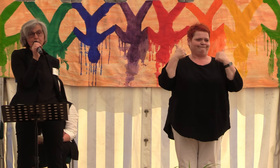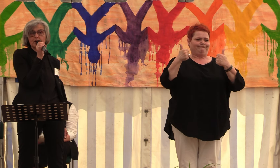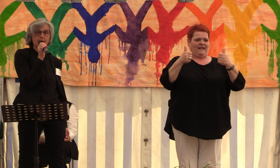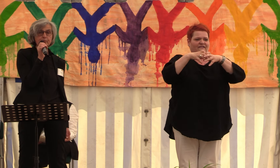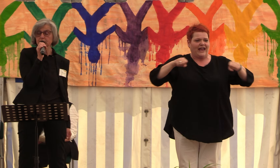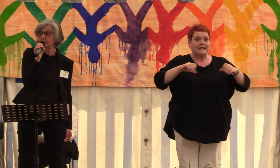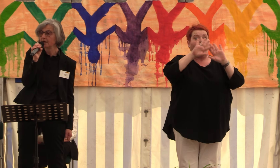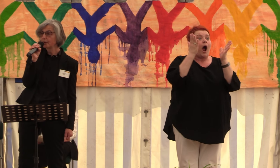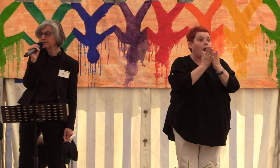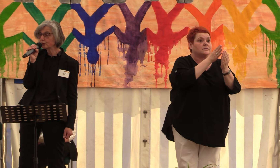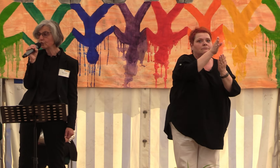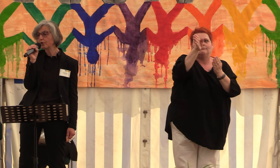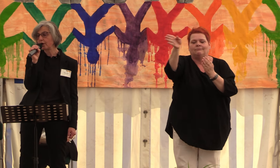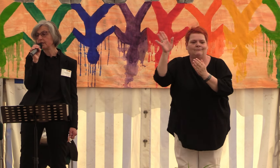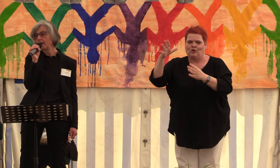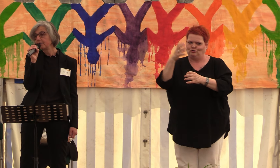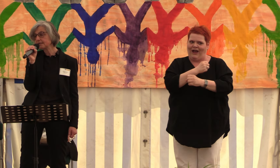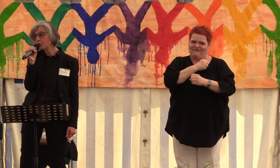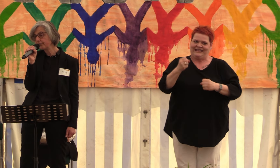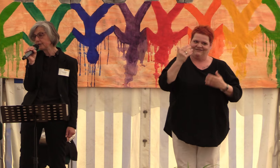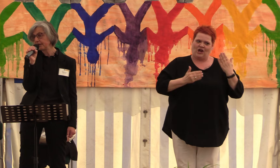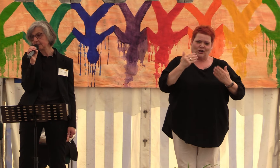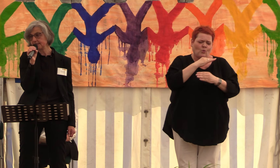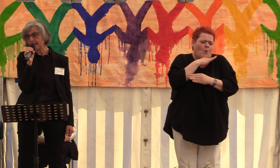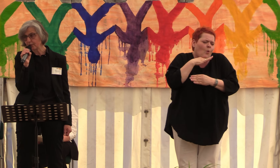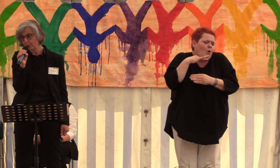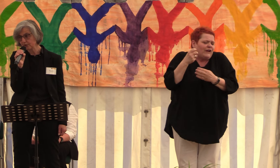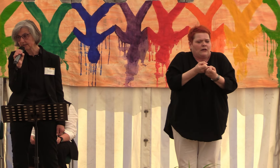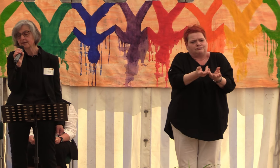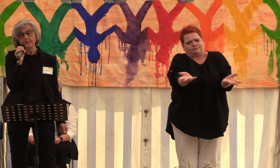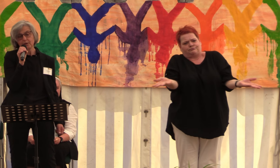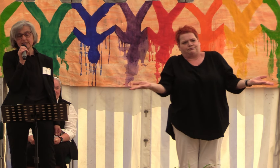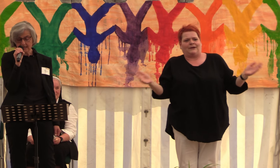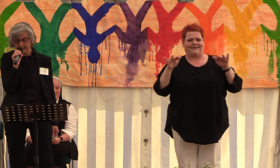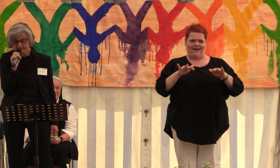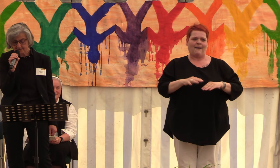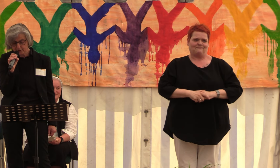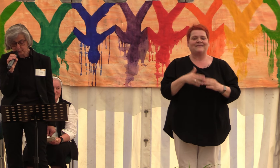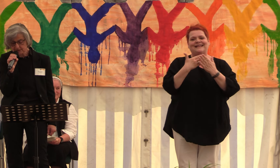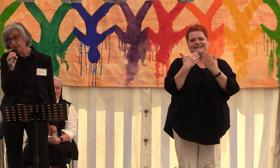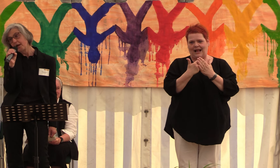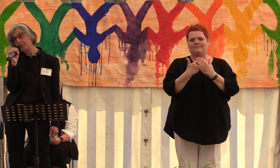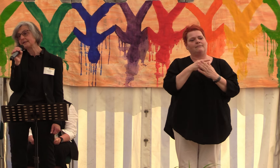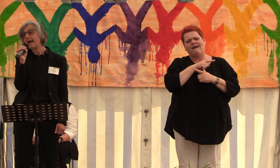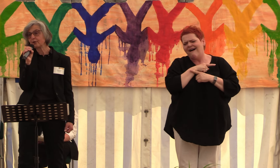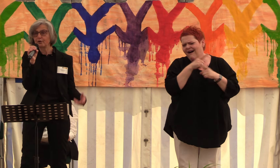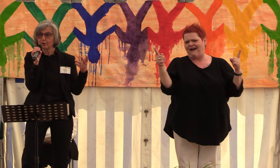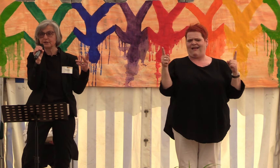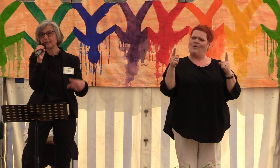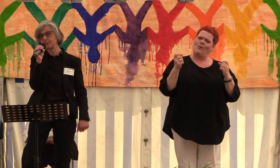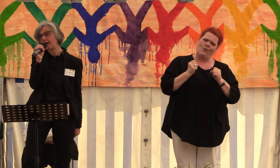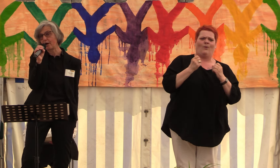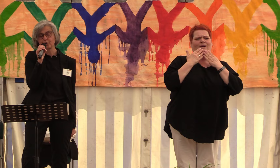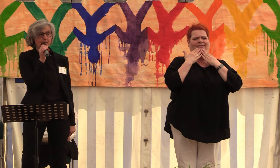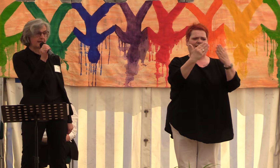nicht alle Programmpunkte besuchen können, weil so vielfältig das Angebot ist. Und denen allen gebührt mein Dank,